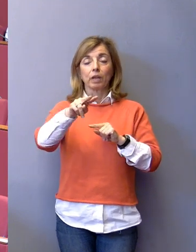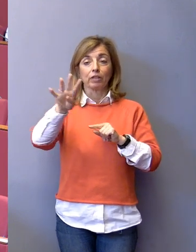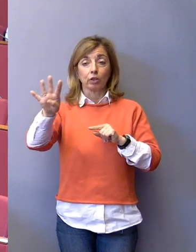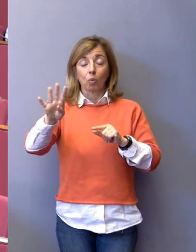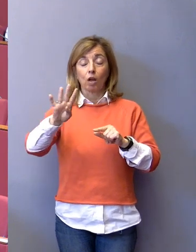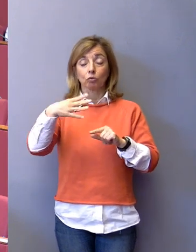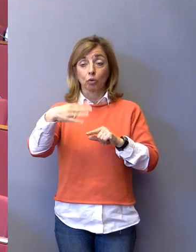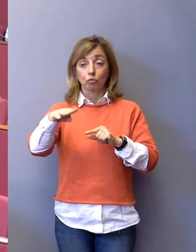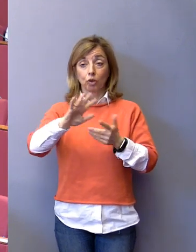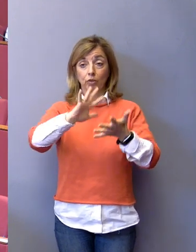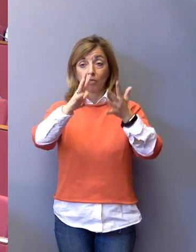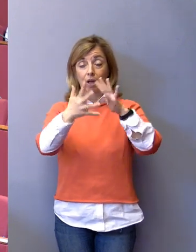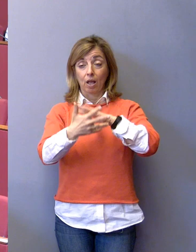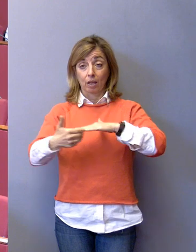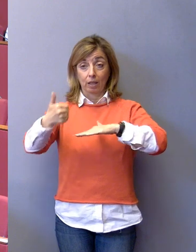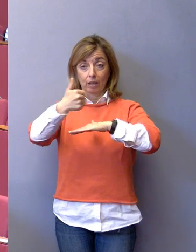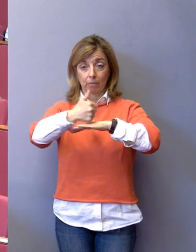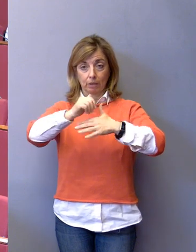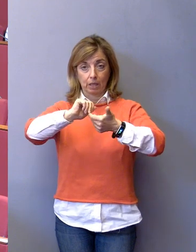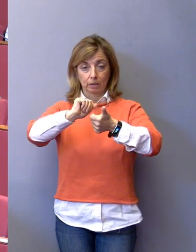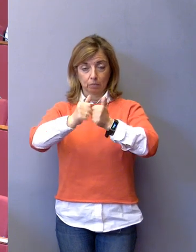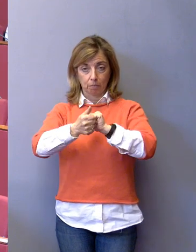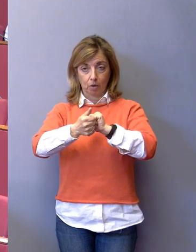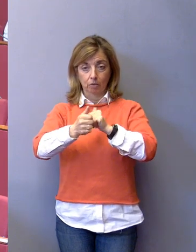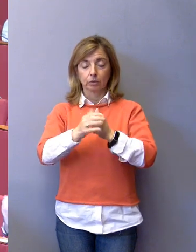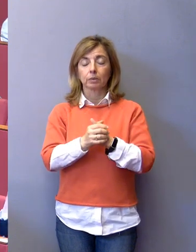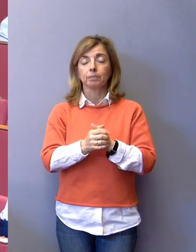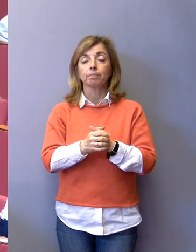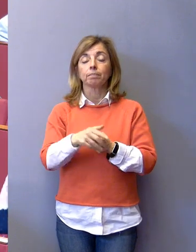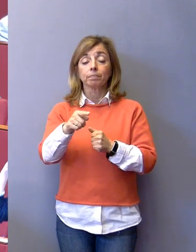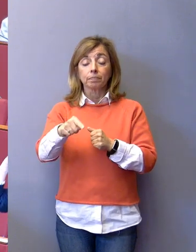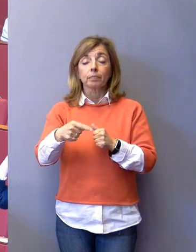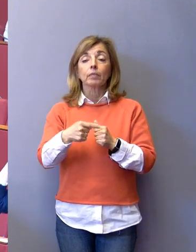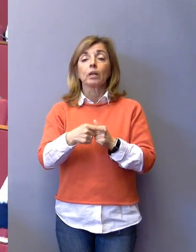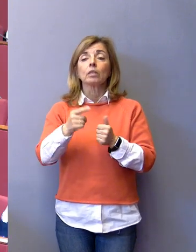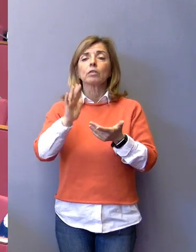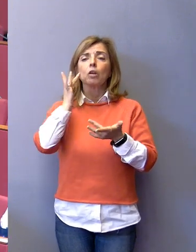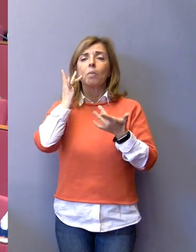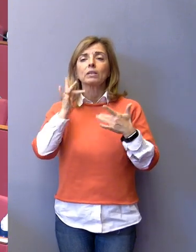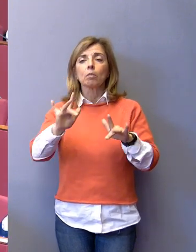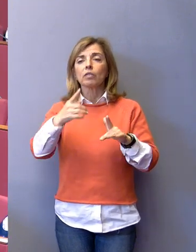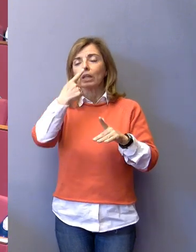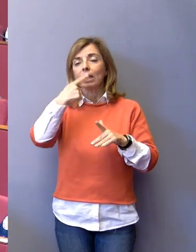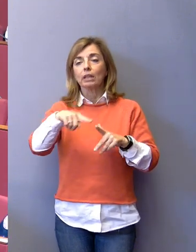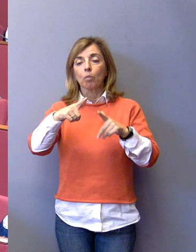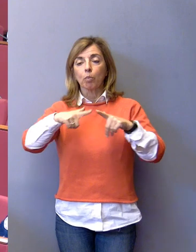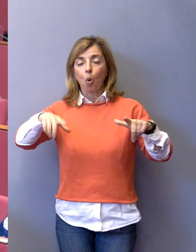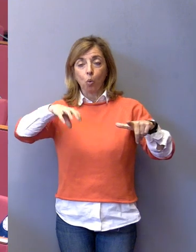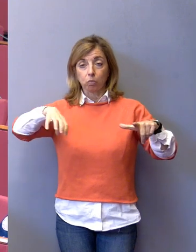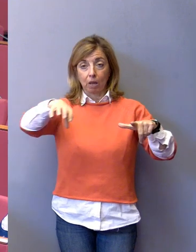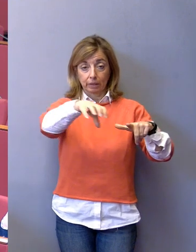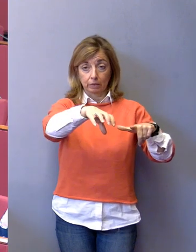sport e delle semplificazioni di natura urbanistica Io dico di più con questo ordine del giorno a prevedere